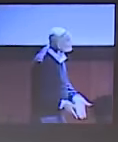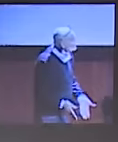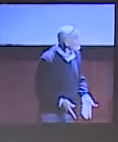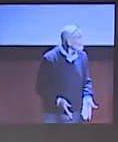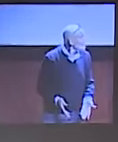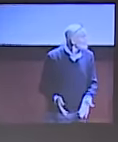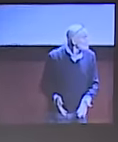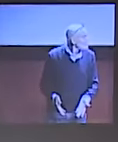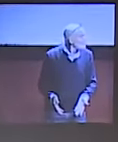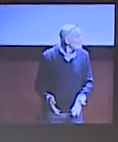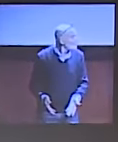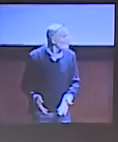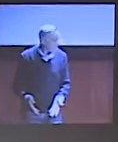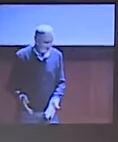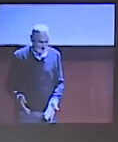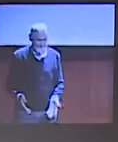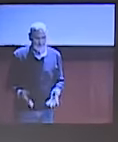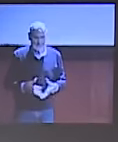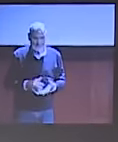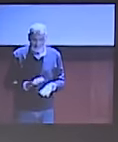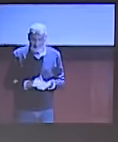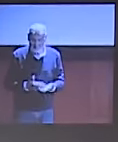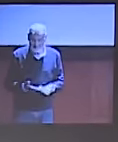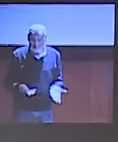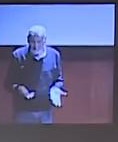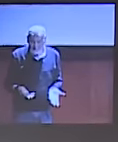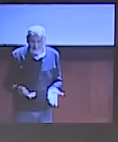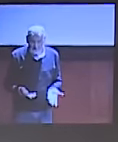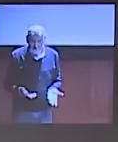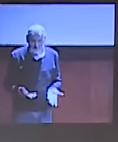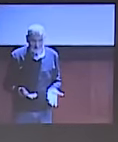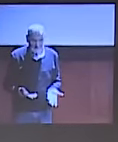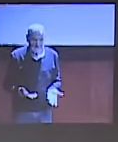Oui. Souhaitez-vous vous asseoir ?